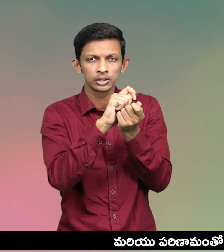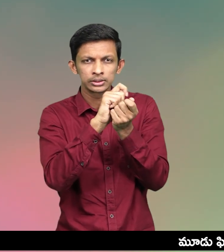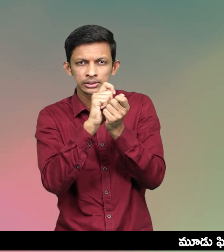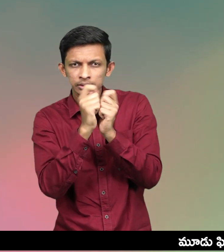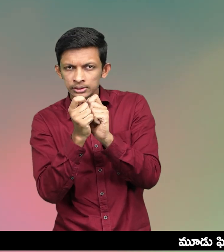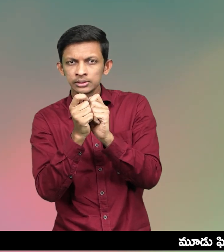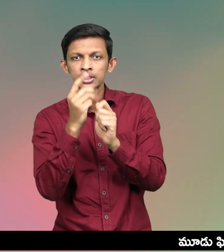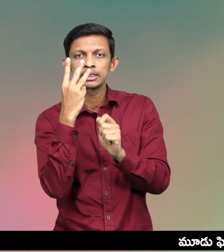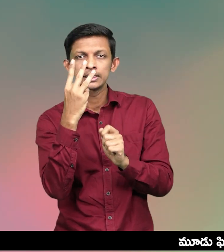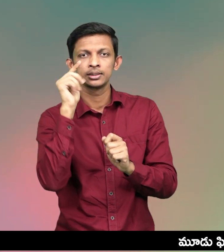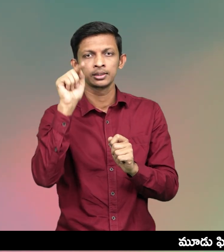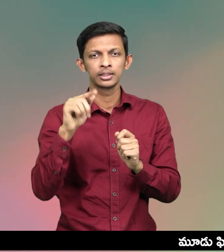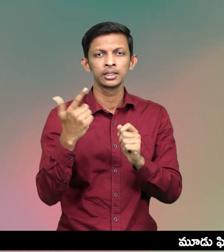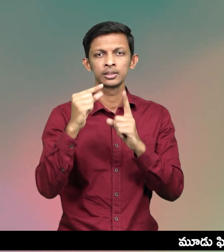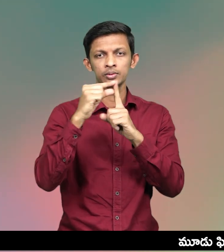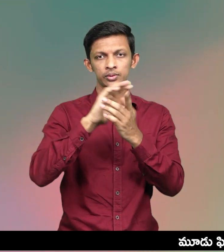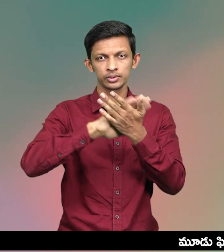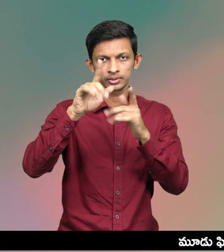3 ఫిజియోగ్రాఫిక్ యూనిట్లలో